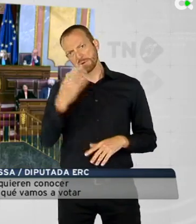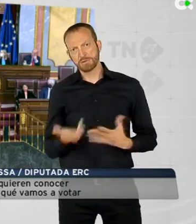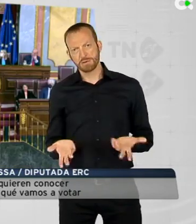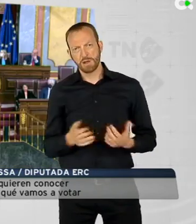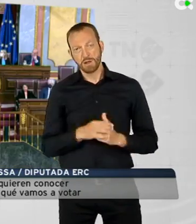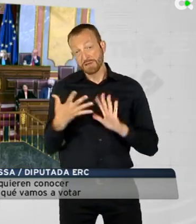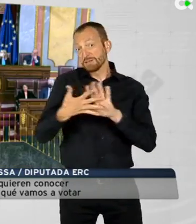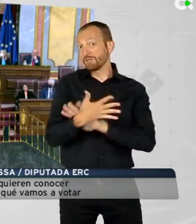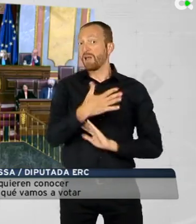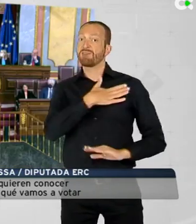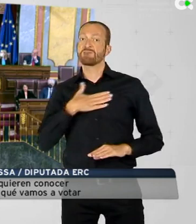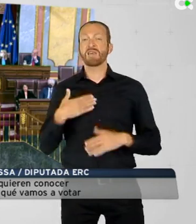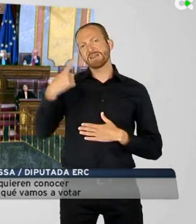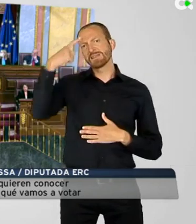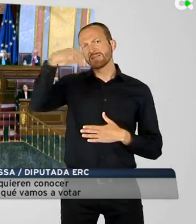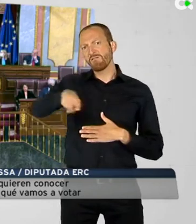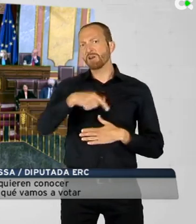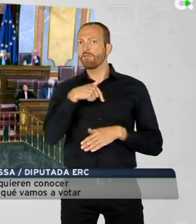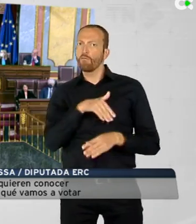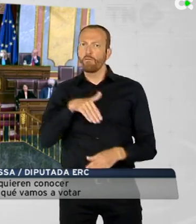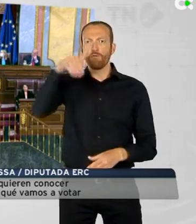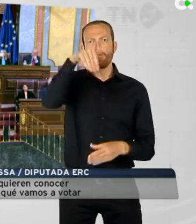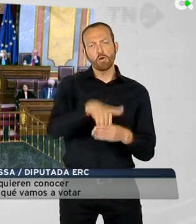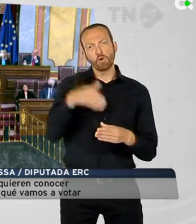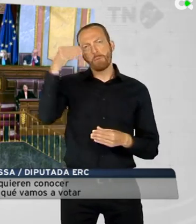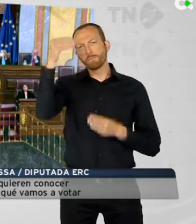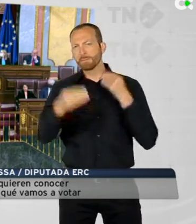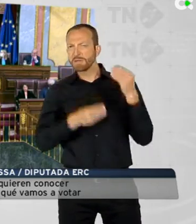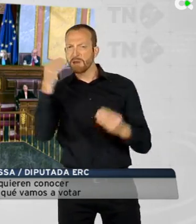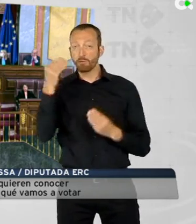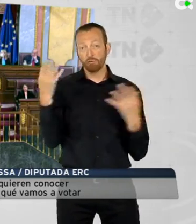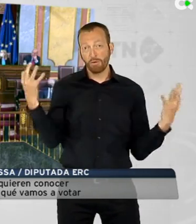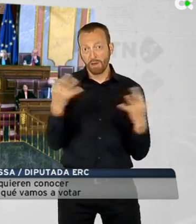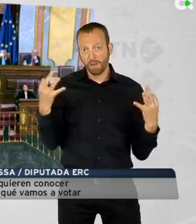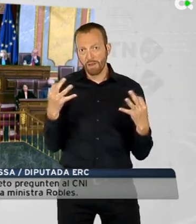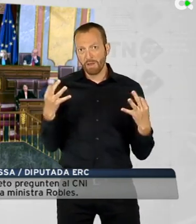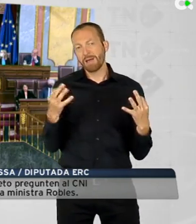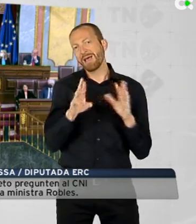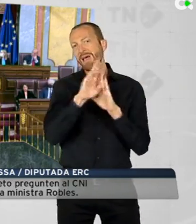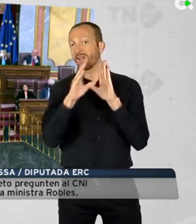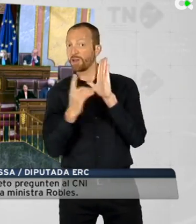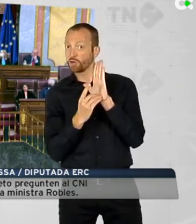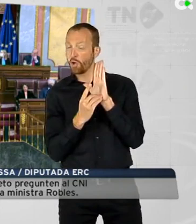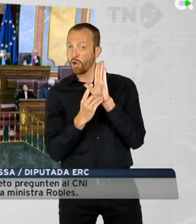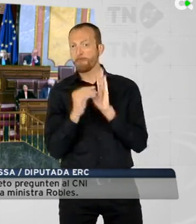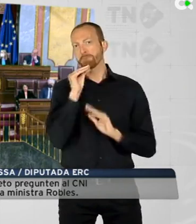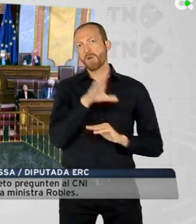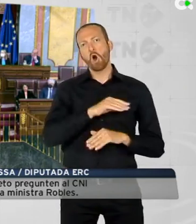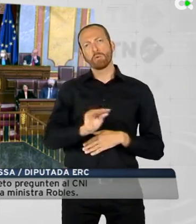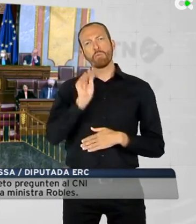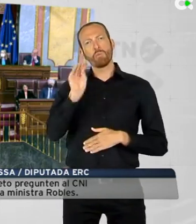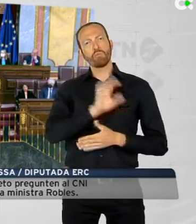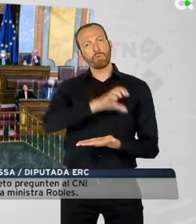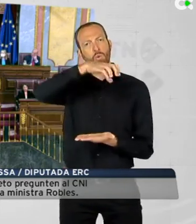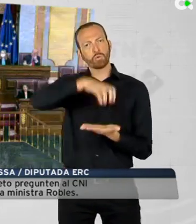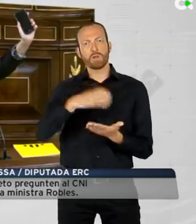O sea, que si quieren conocer qué pensamos y qué vamos a votar de este Real Decreto, pregunten